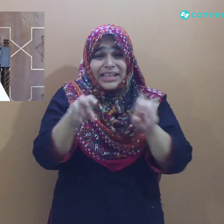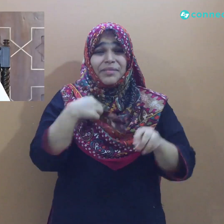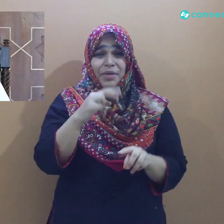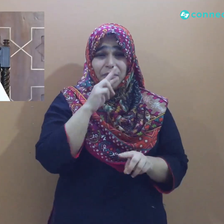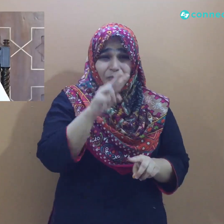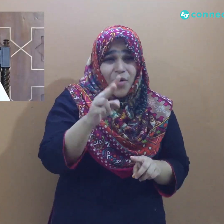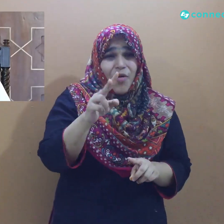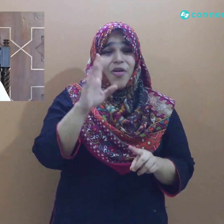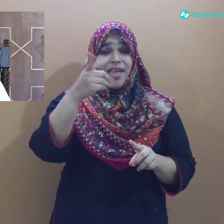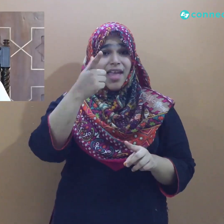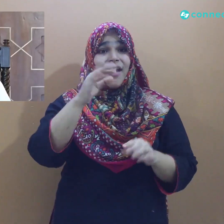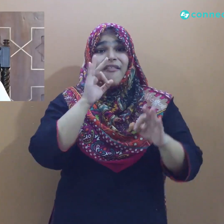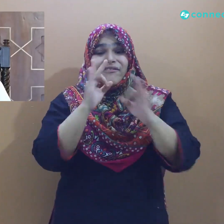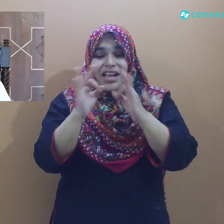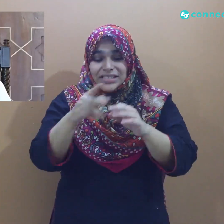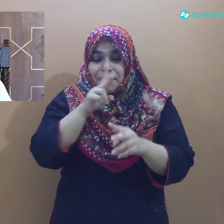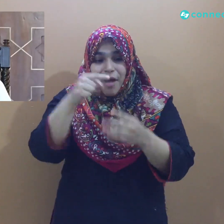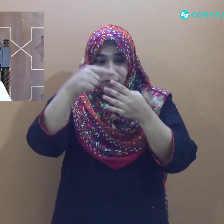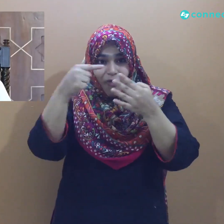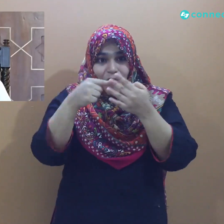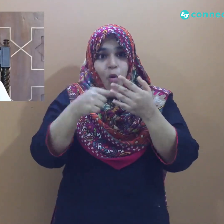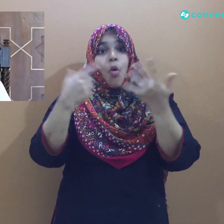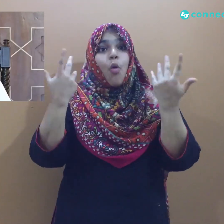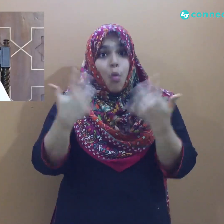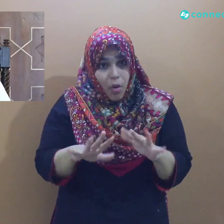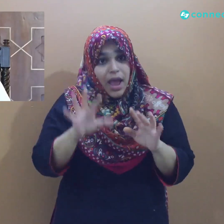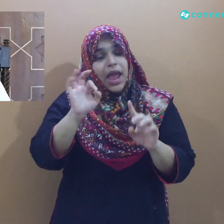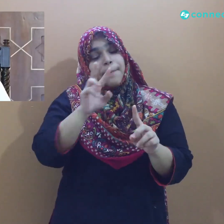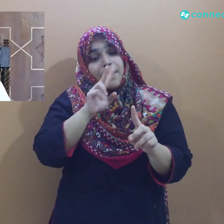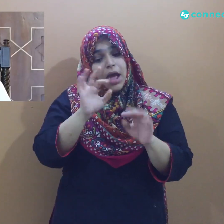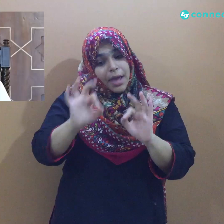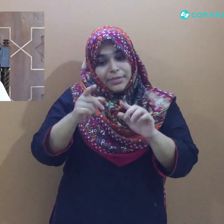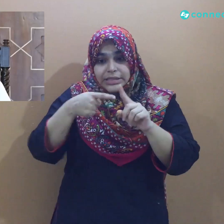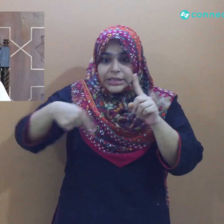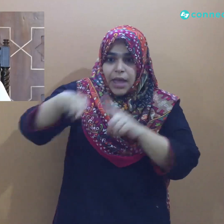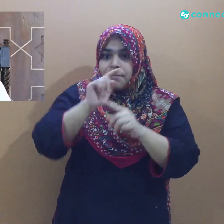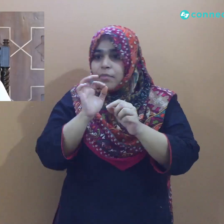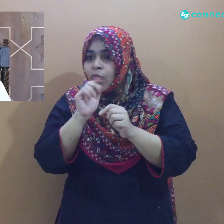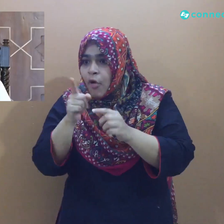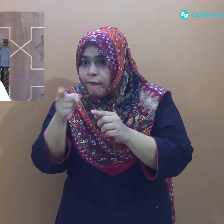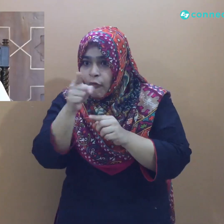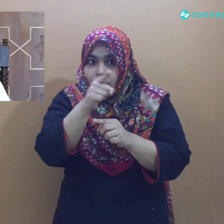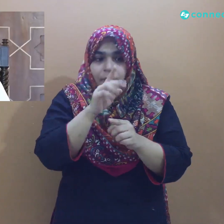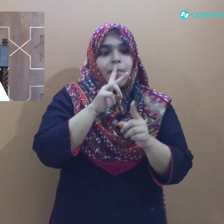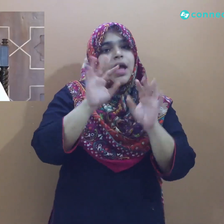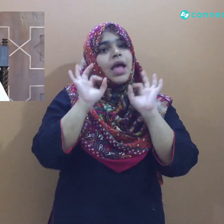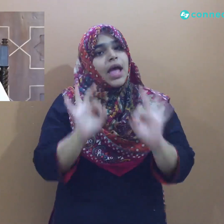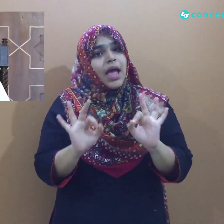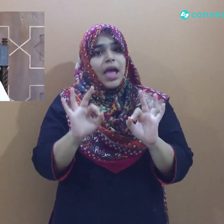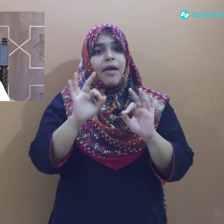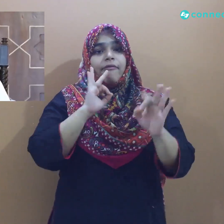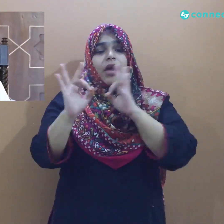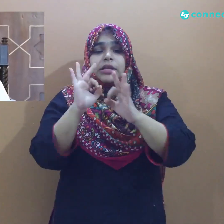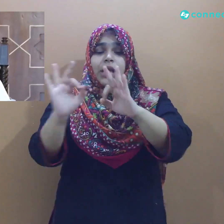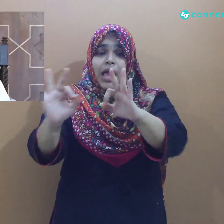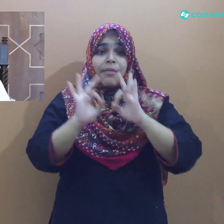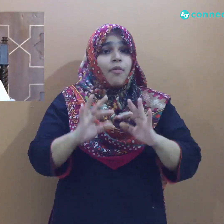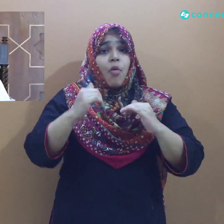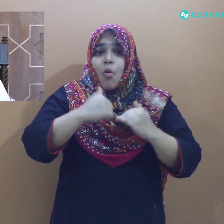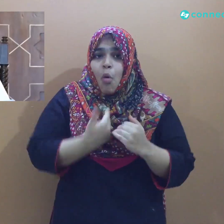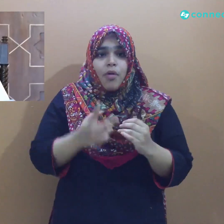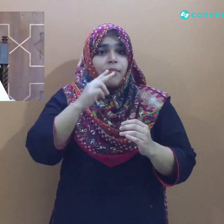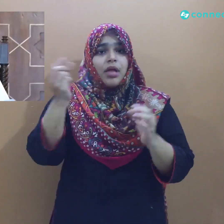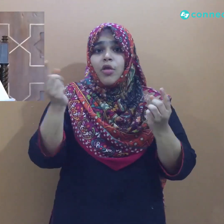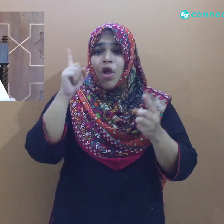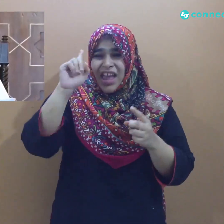کہ جن چیزوں کا فیصلہ ہوا ہے یہ بالکل اتفاق رائے کے ساتھ ہوا ہے، کسی ایک فرد نے یہ بات